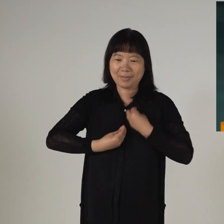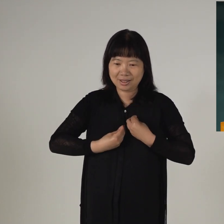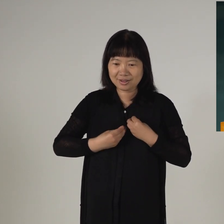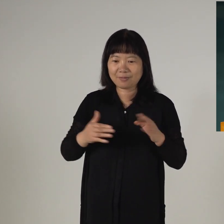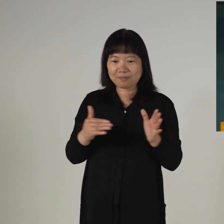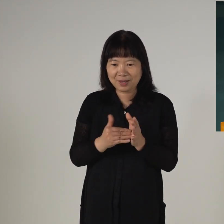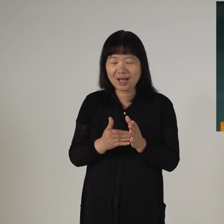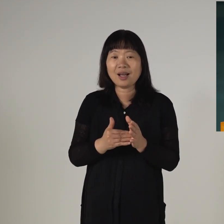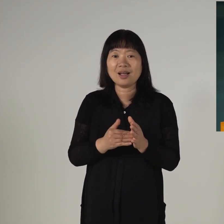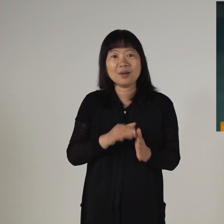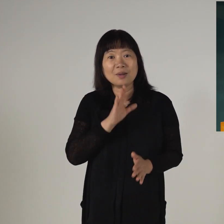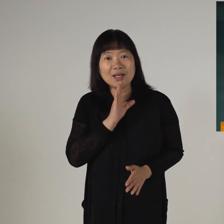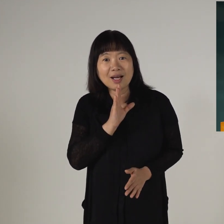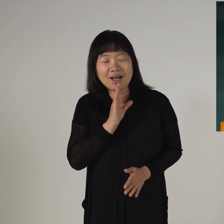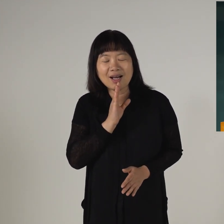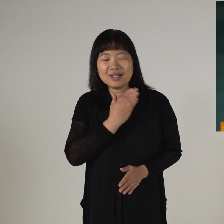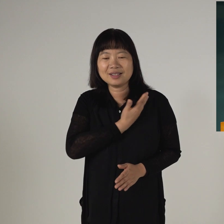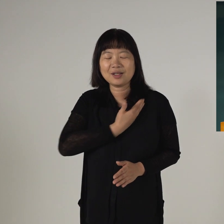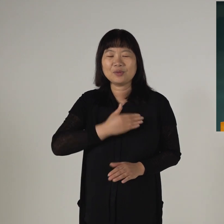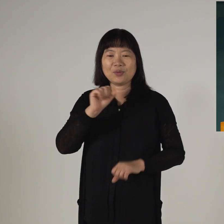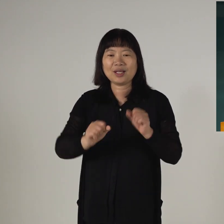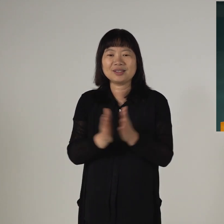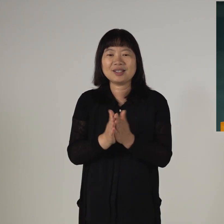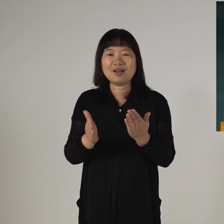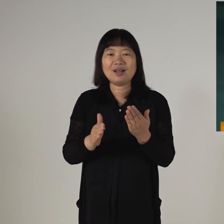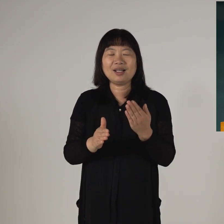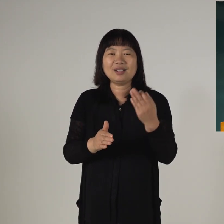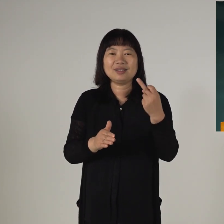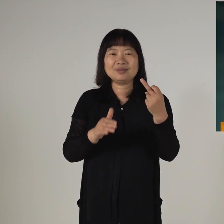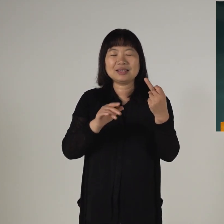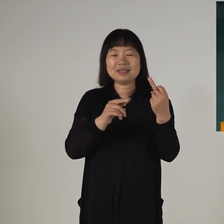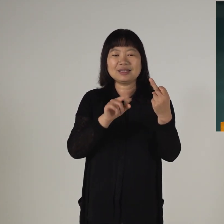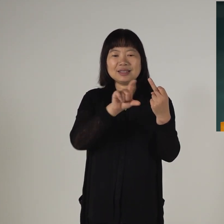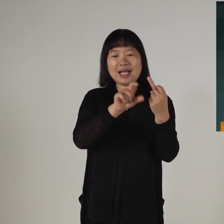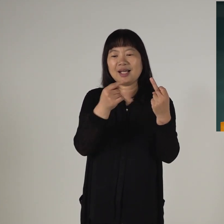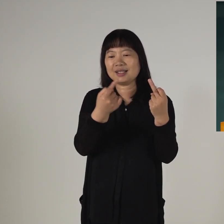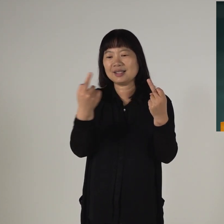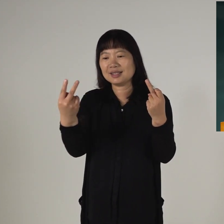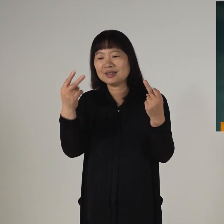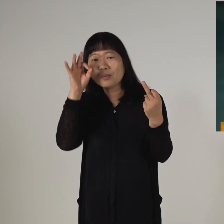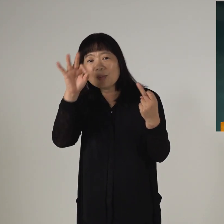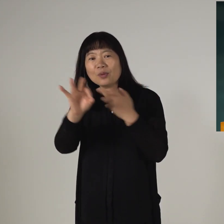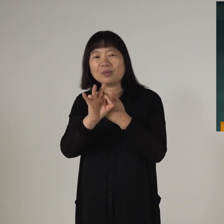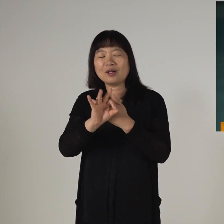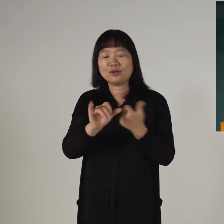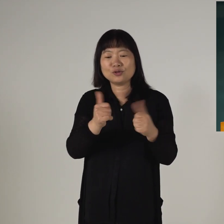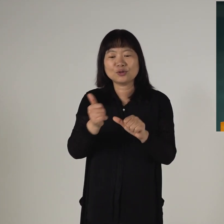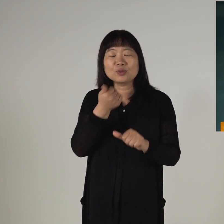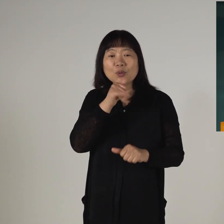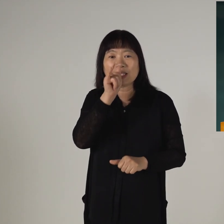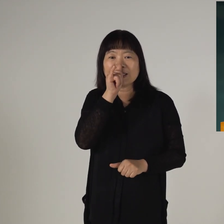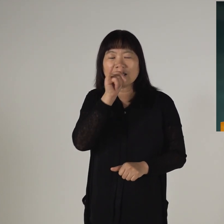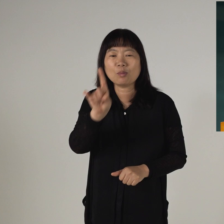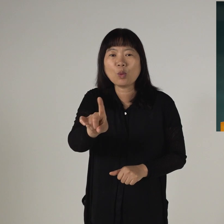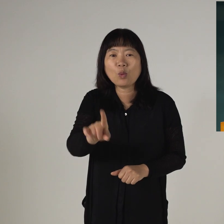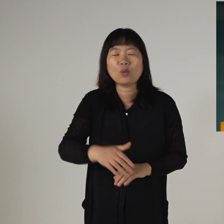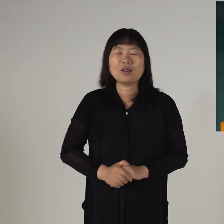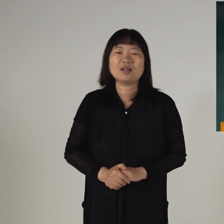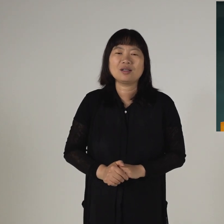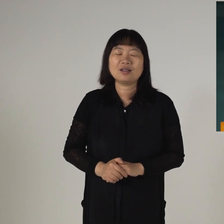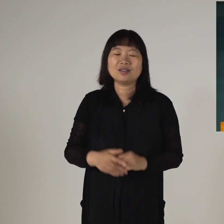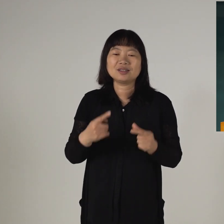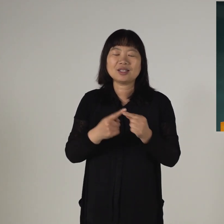됐나요? 사도행전 12장 1, 2절에 보면 누구의 죽음이 소개됩니까?